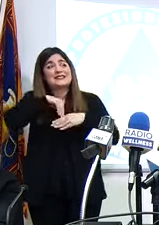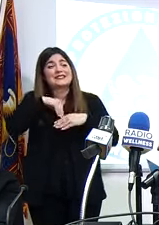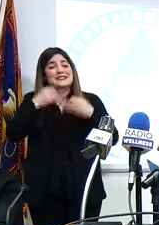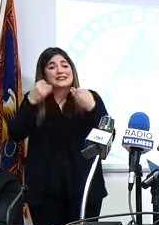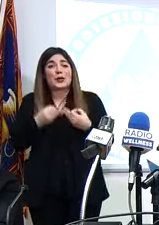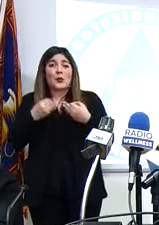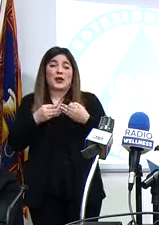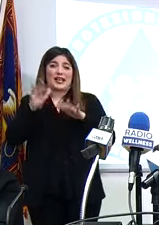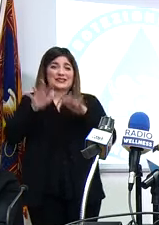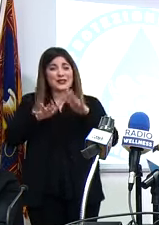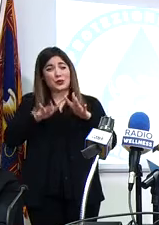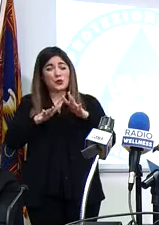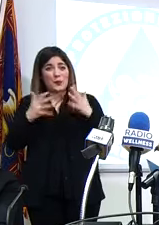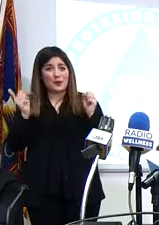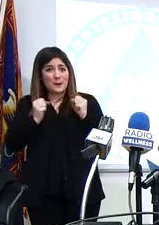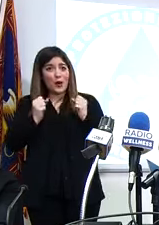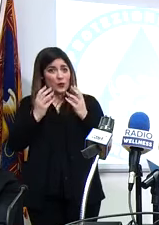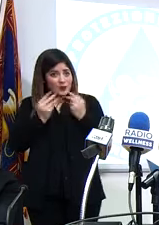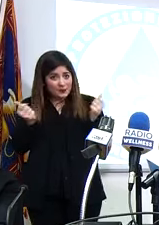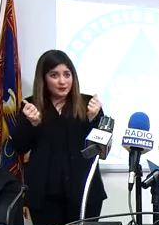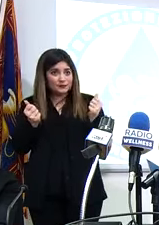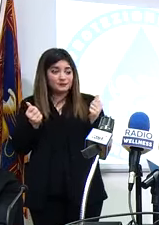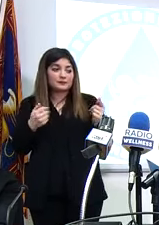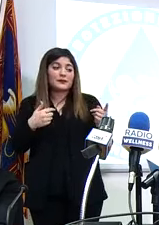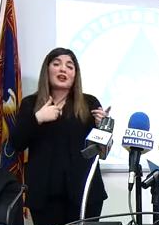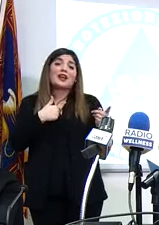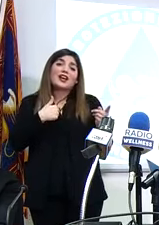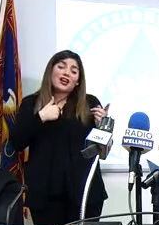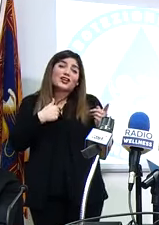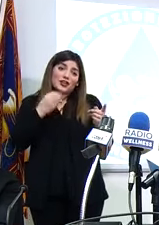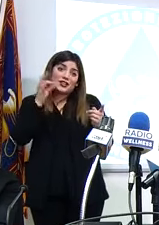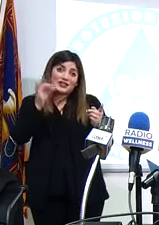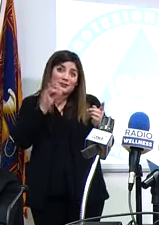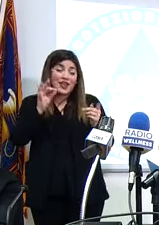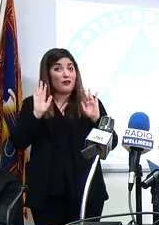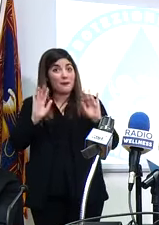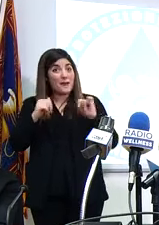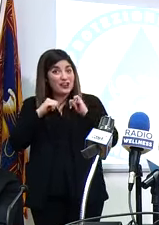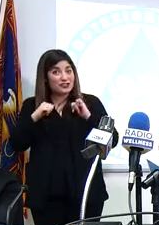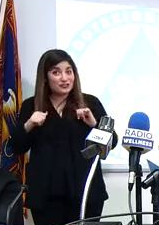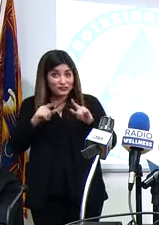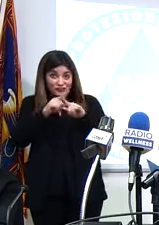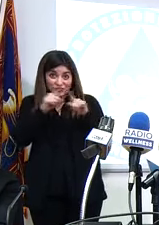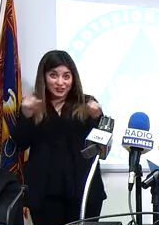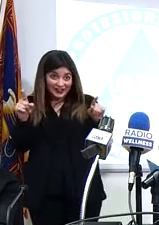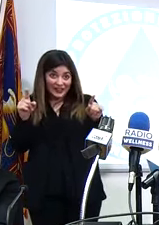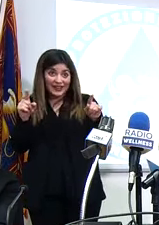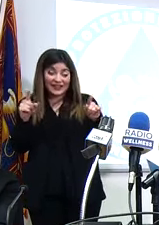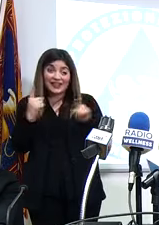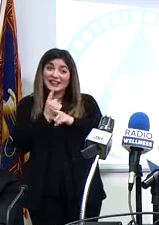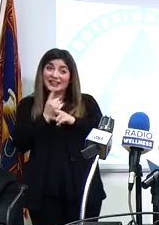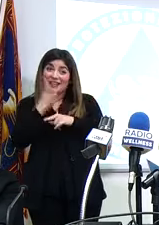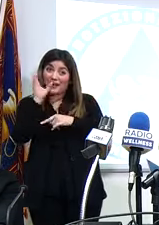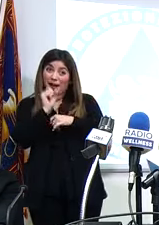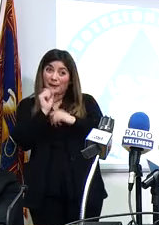chi ci ascolta? Io lo spiego, ma i telespettatori, ecco, bisogna che capiscano che qua